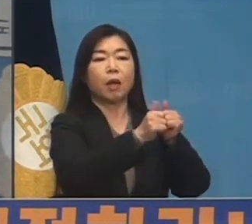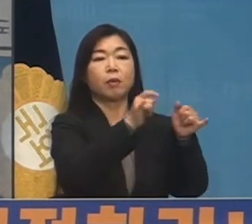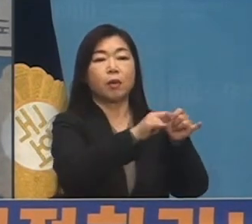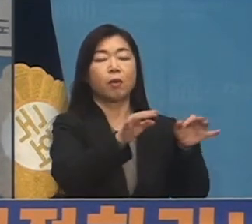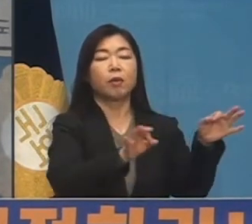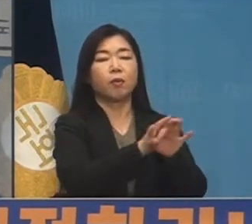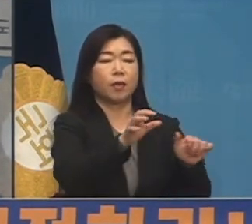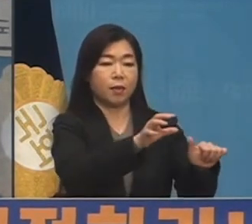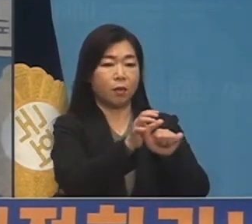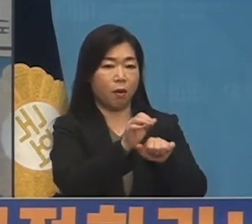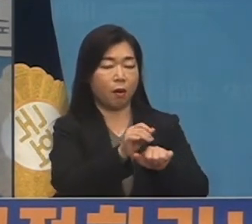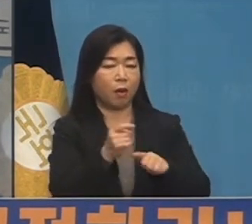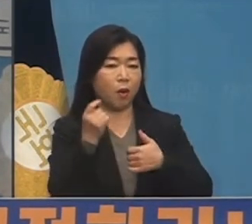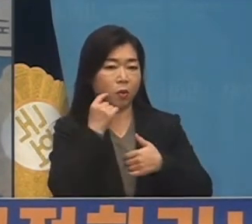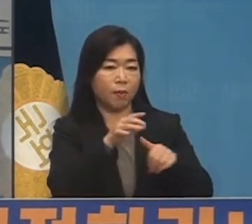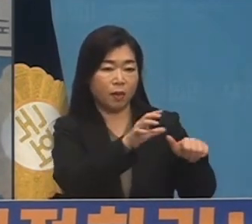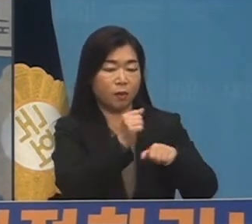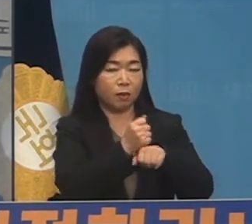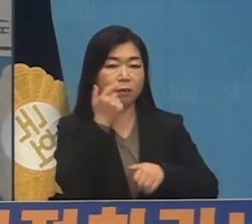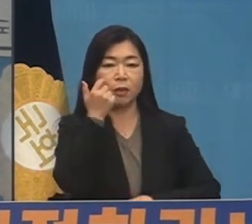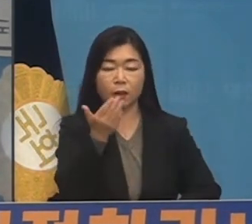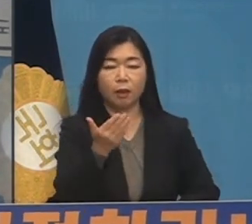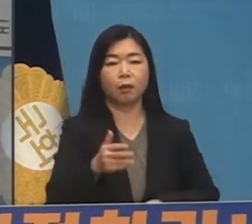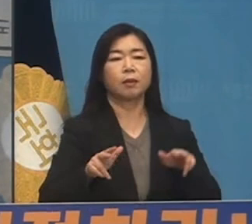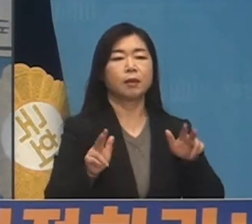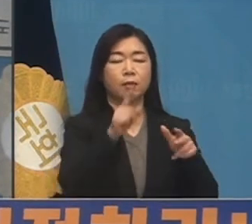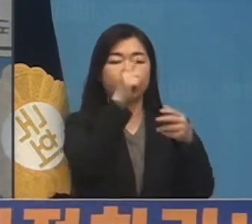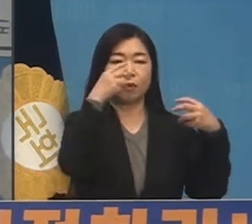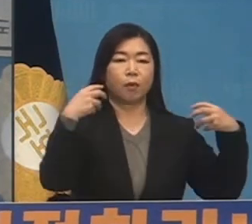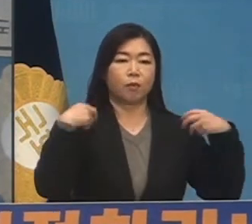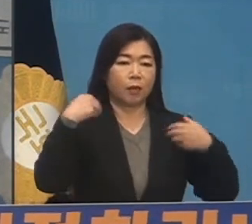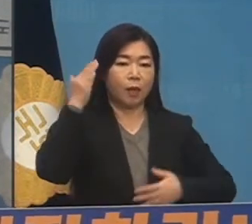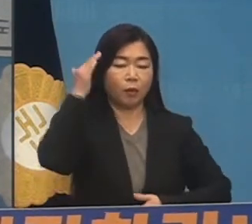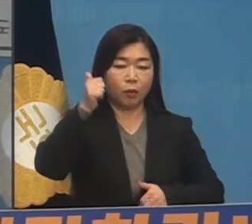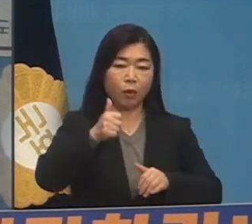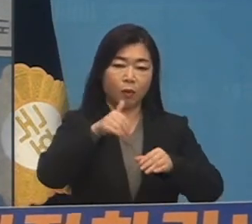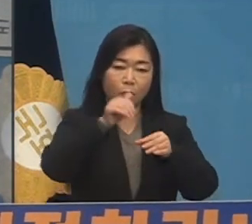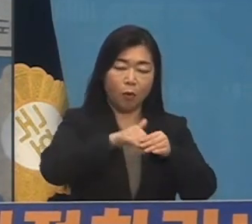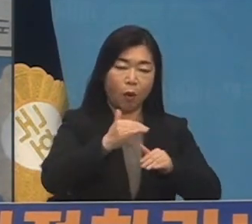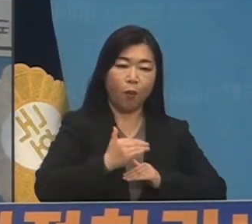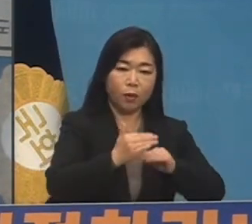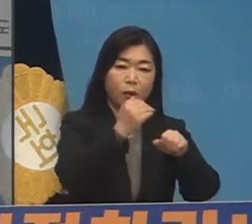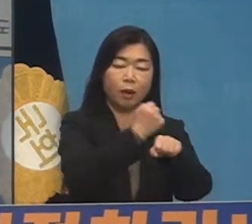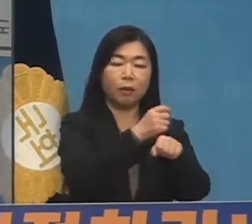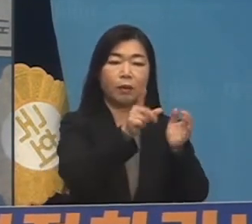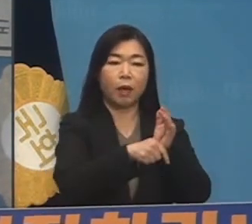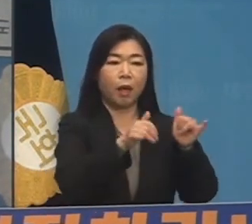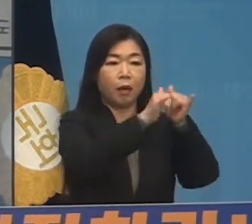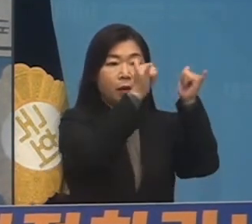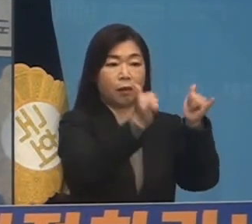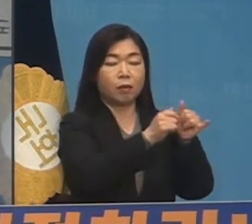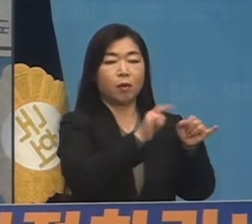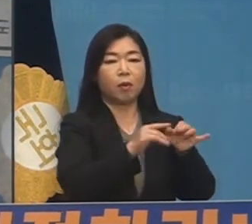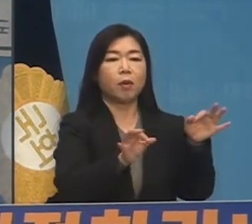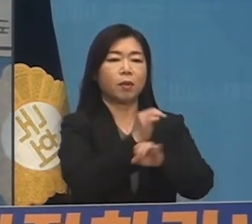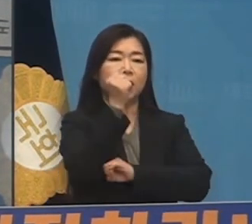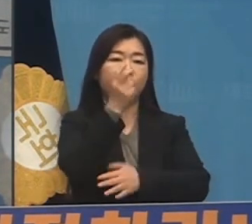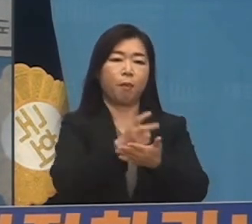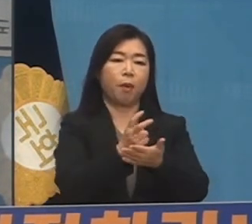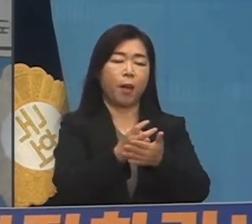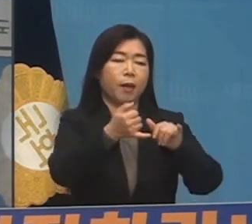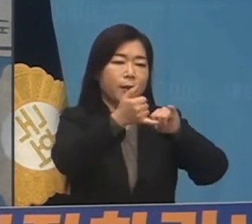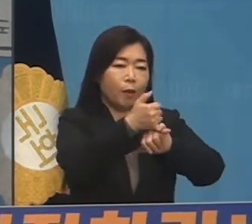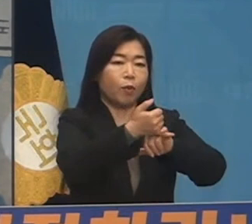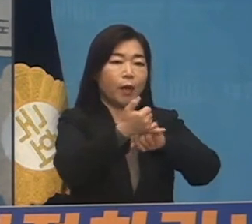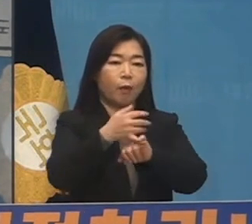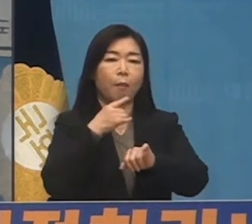위한 거짓말인가? 현 정부도 지금 대선 과정에서도 사회적 경제 기본법에 대해 여전히 약속만